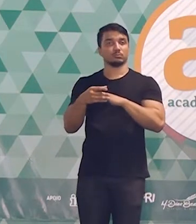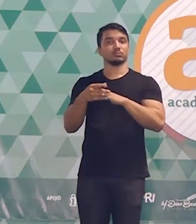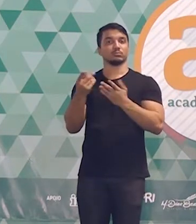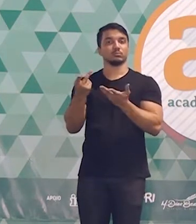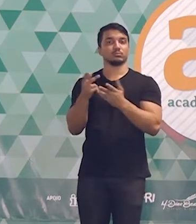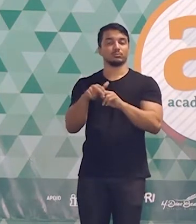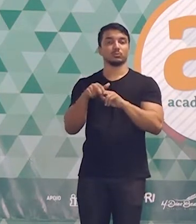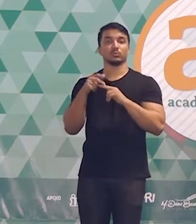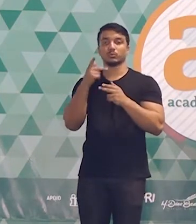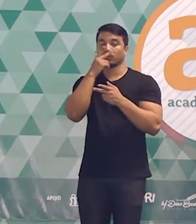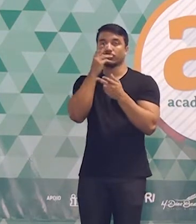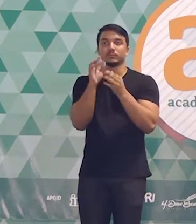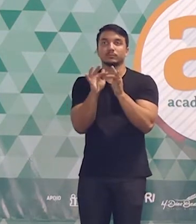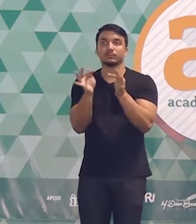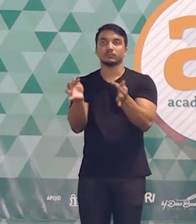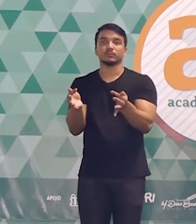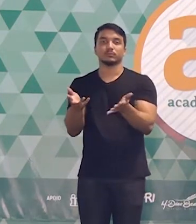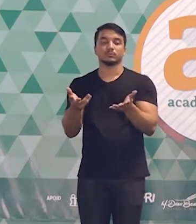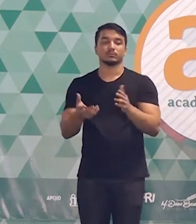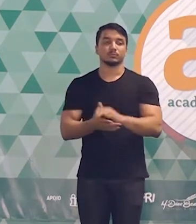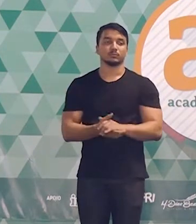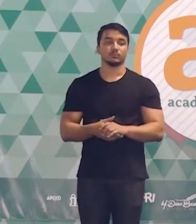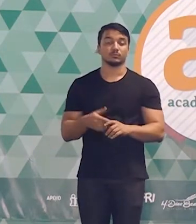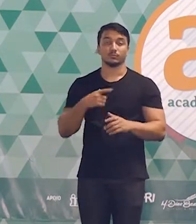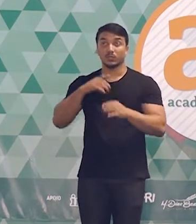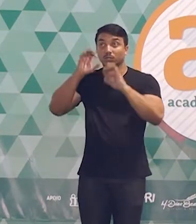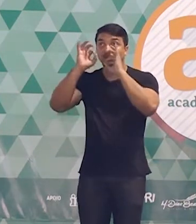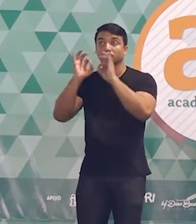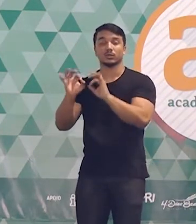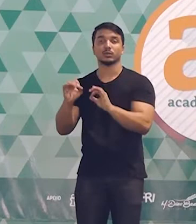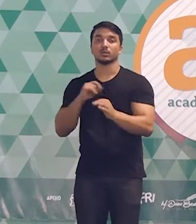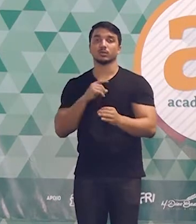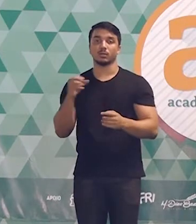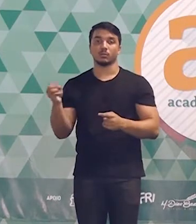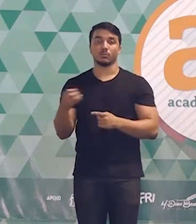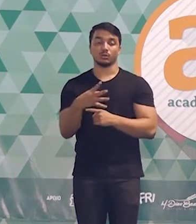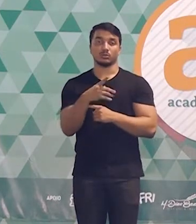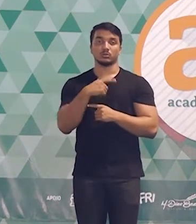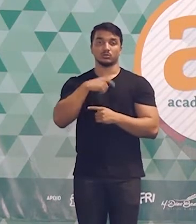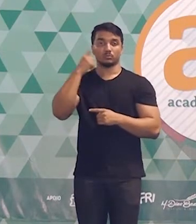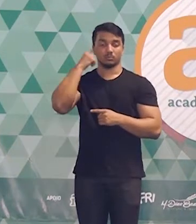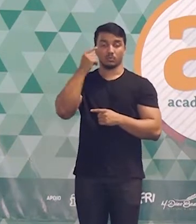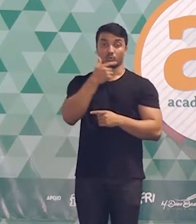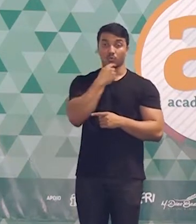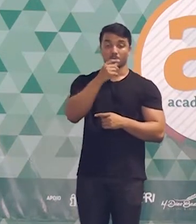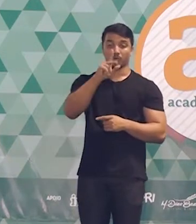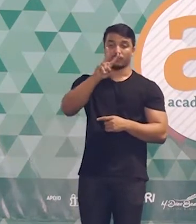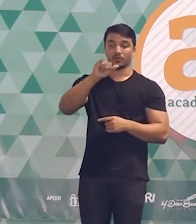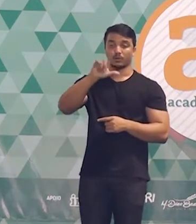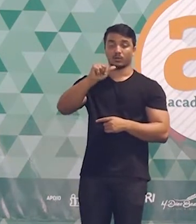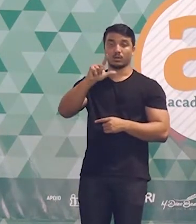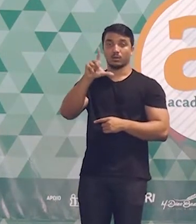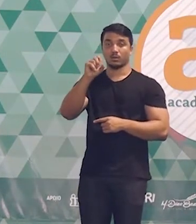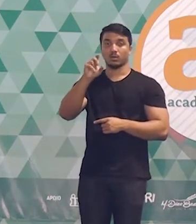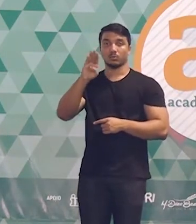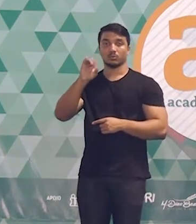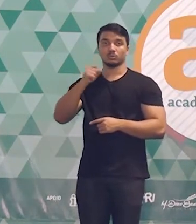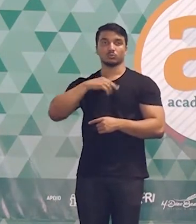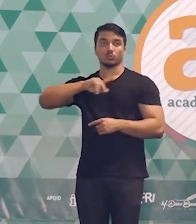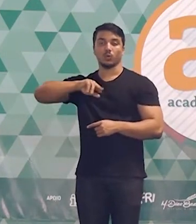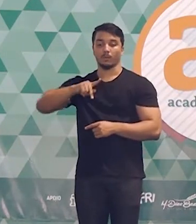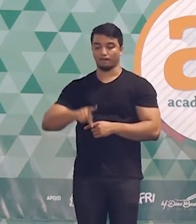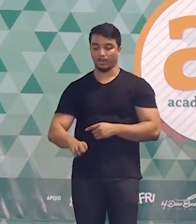foi uma questão prática. Eu tenho certeza de que o modernismo de Villa-Lobos não residia nos